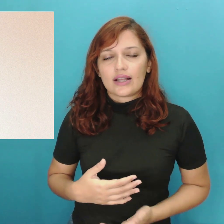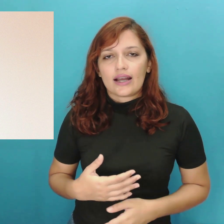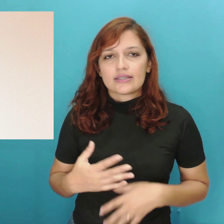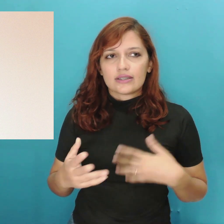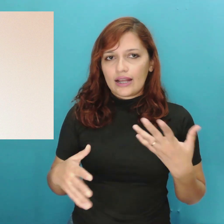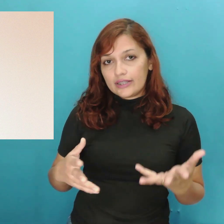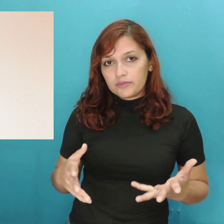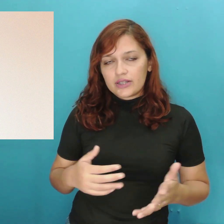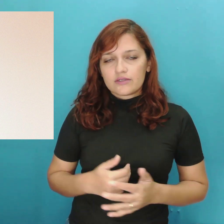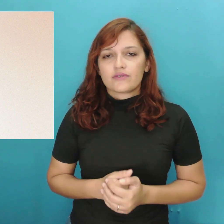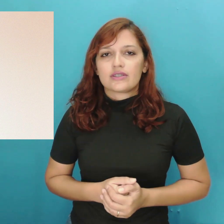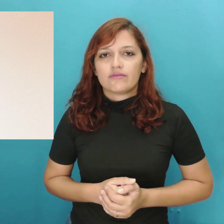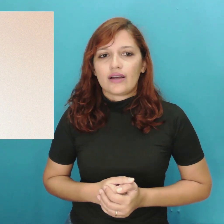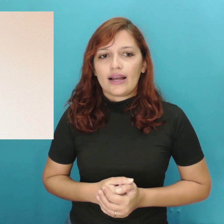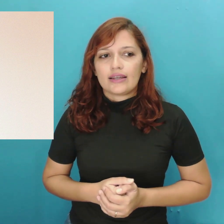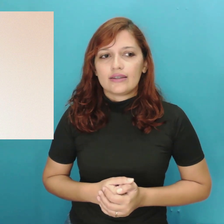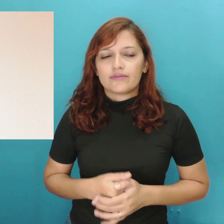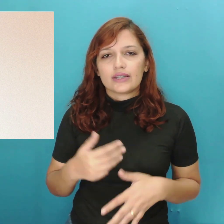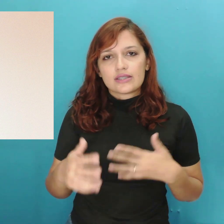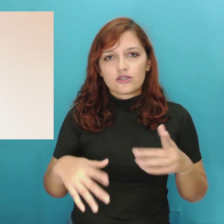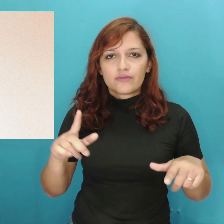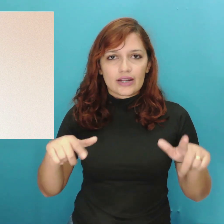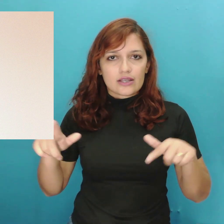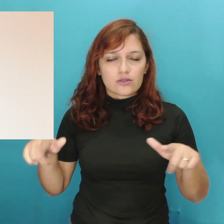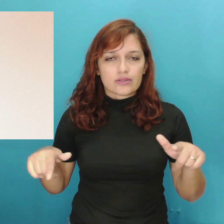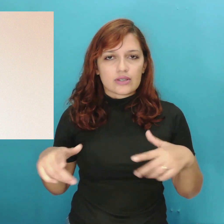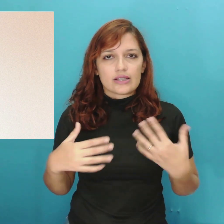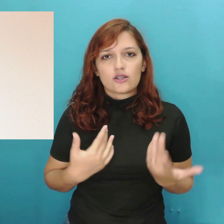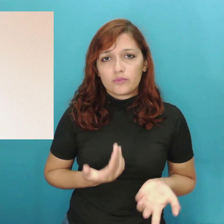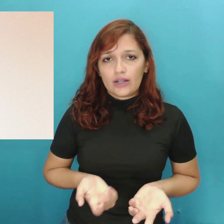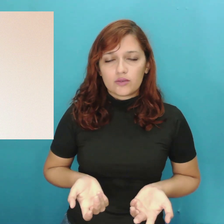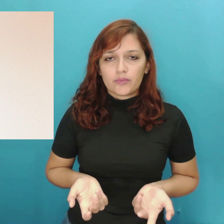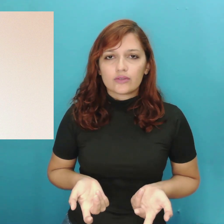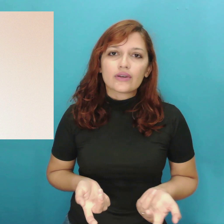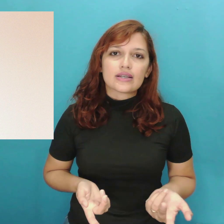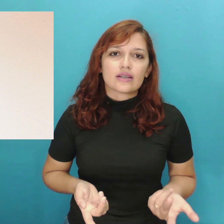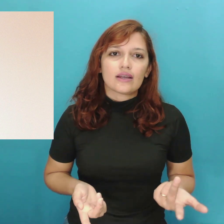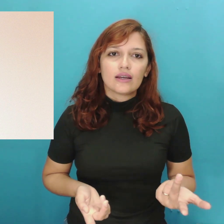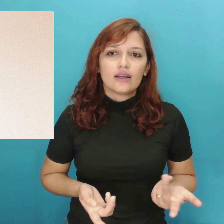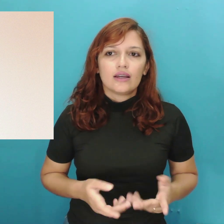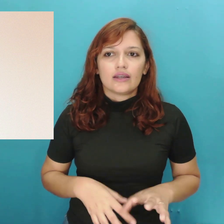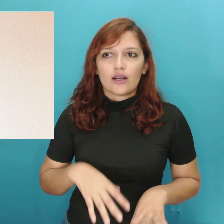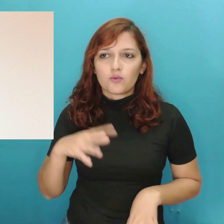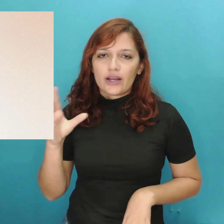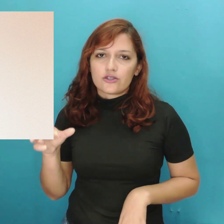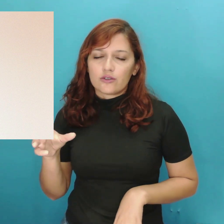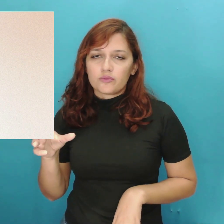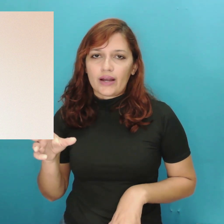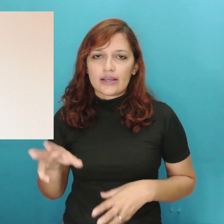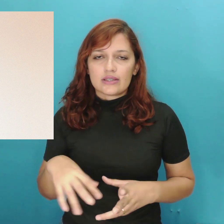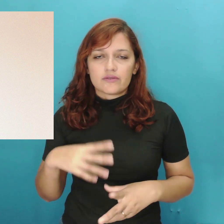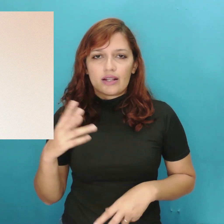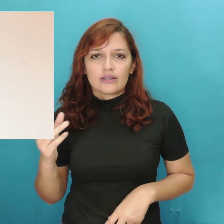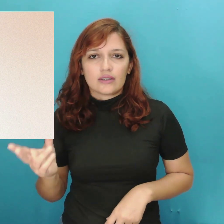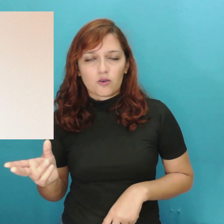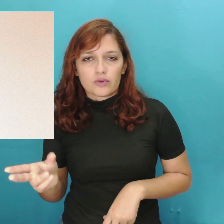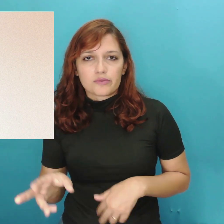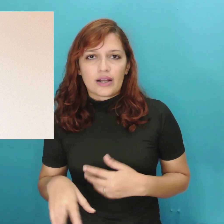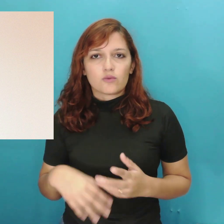sinais e da Libras, você vai ver que existem variações, assim como na língua portuguesa, né? Em alguma região do país usa